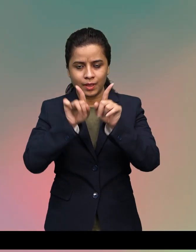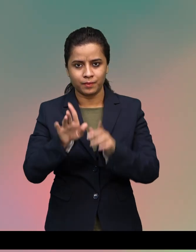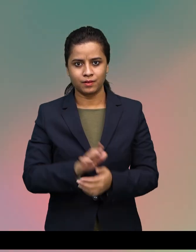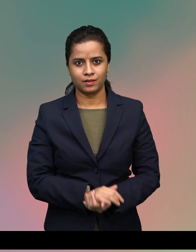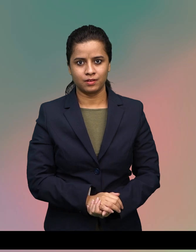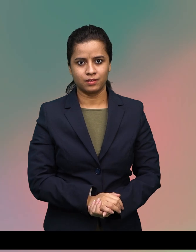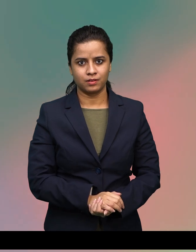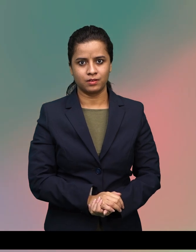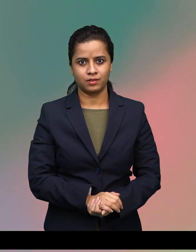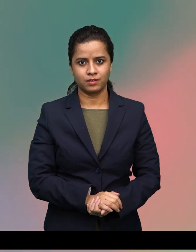ಹೃತ್ಕರ್ಣ,